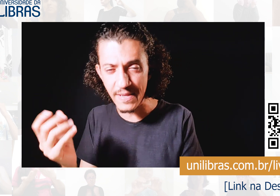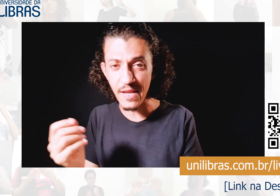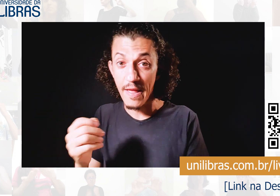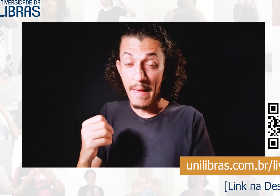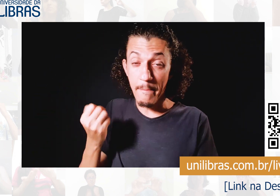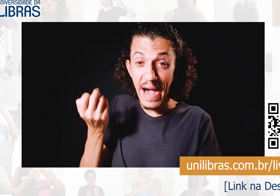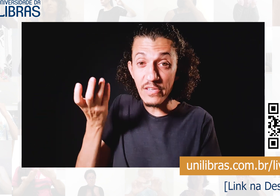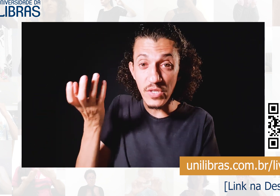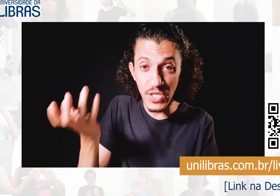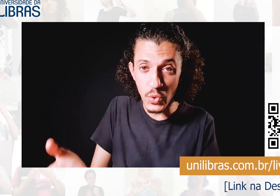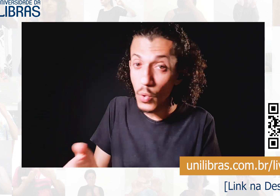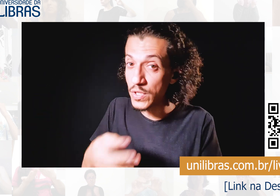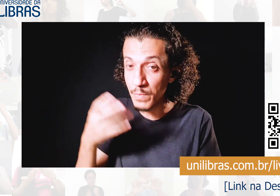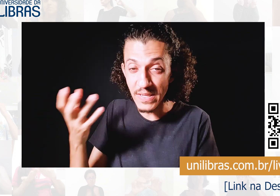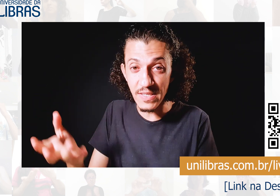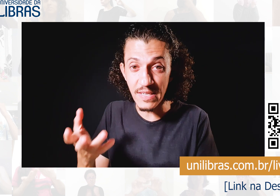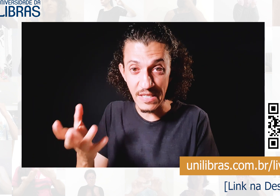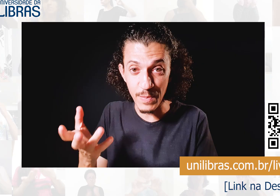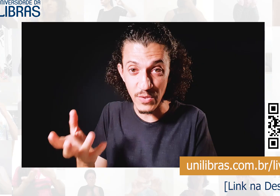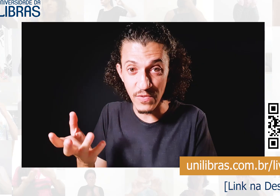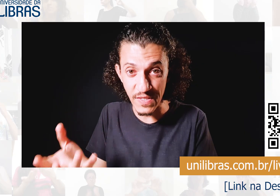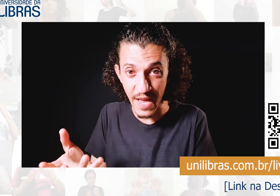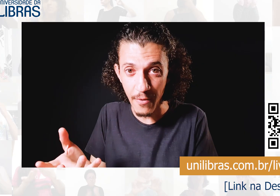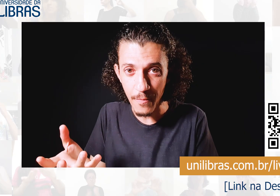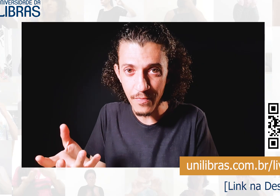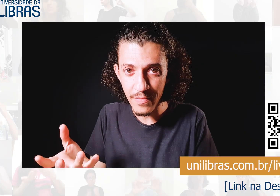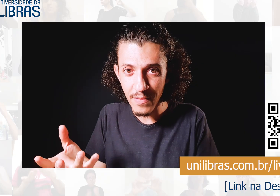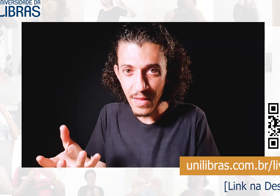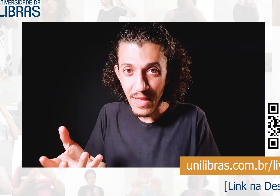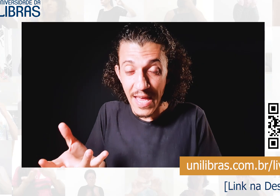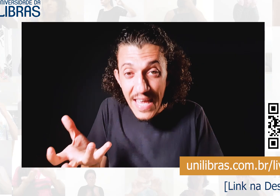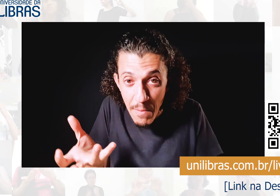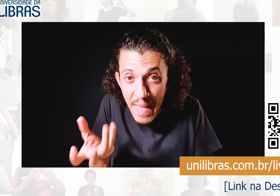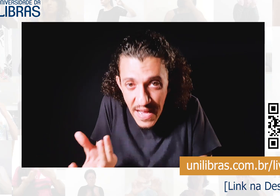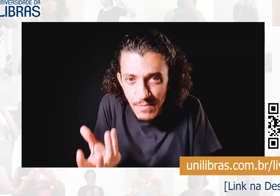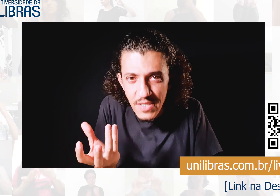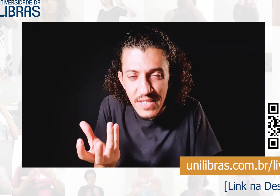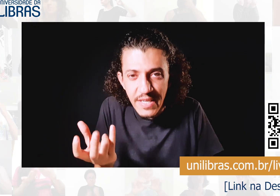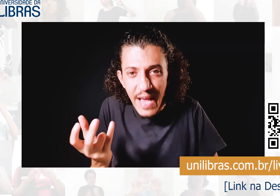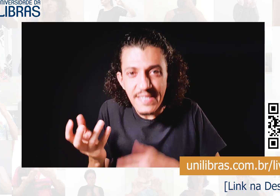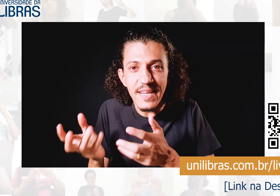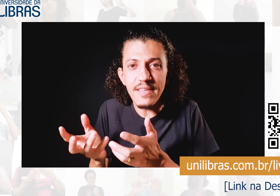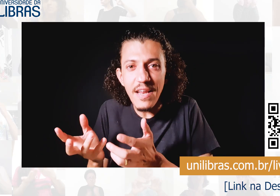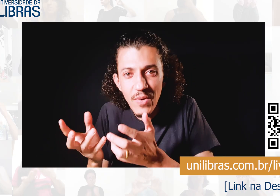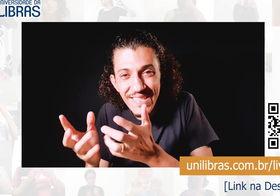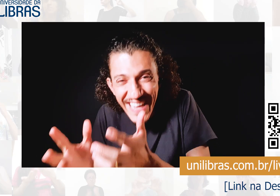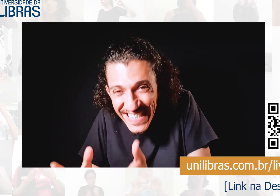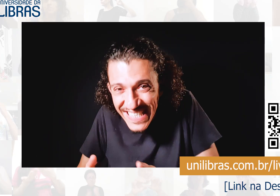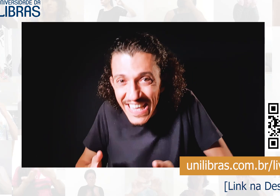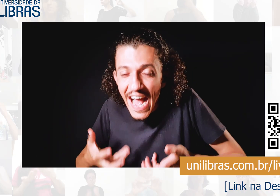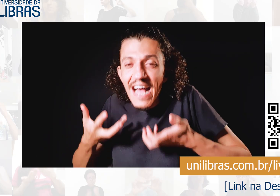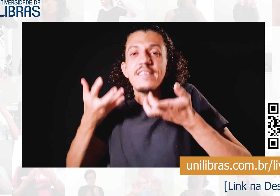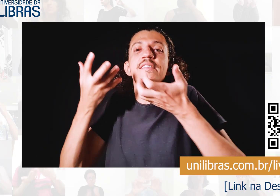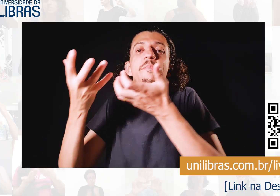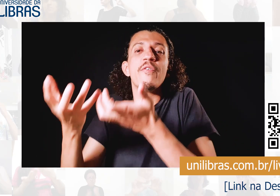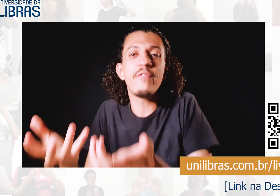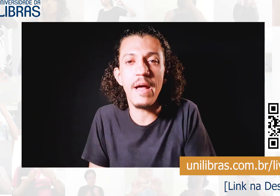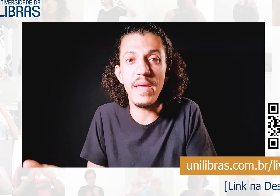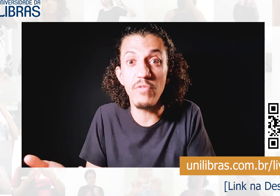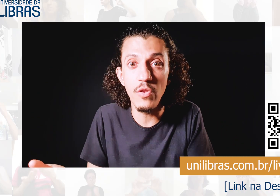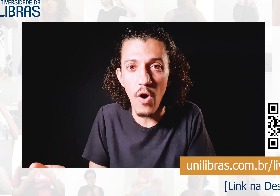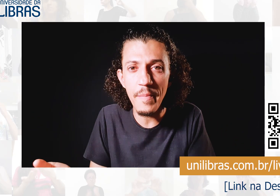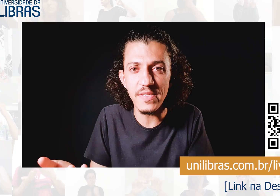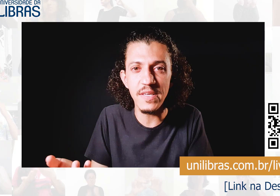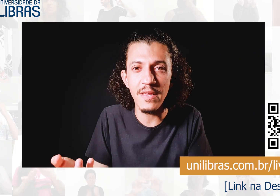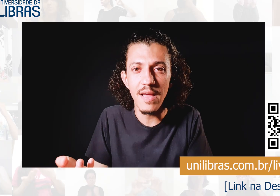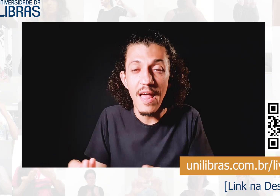da Libras, mais dos estudos, pesquisas que as pessoas fizeram, e mesmo assim, a escrita da língua de sinais traz esse